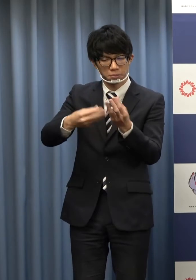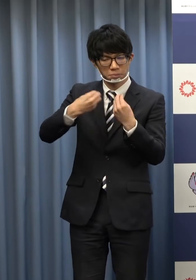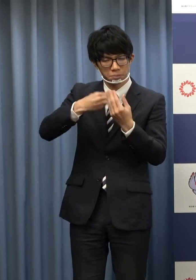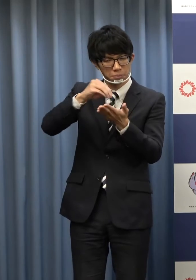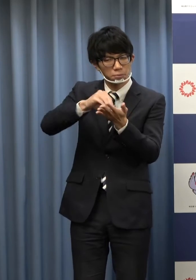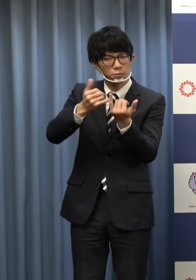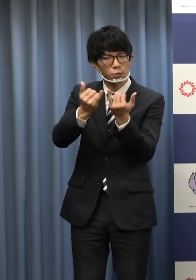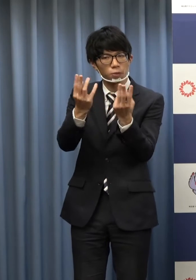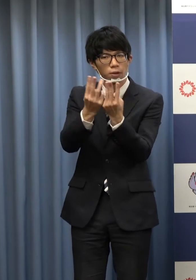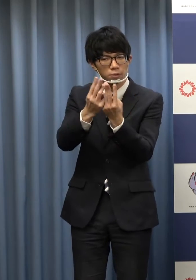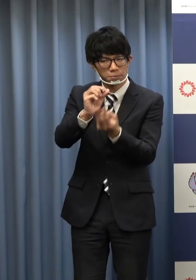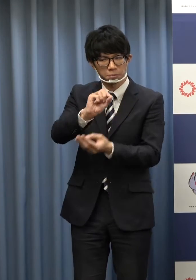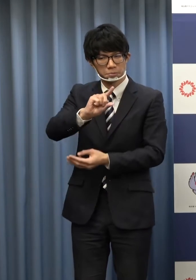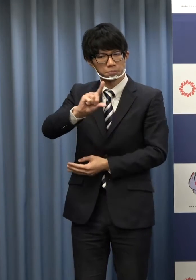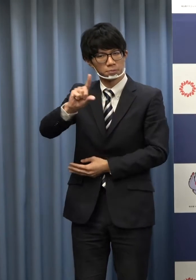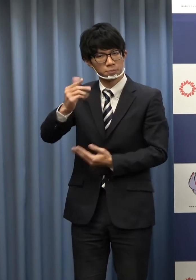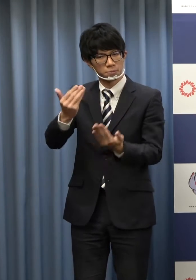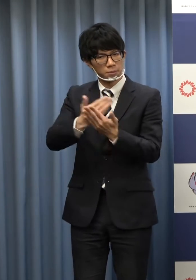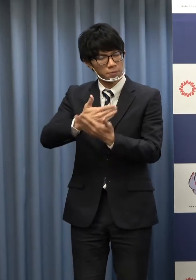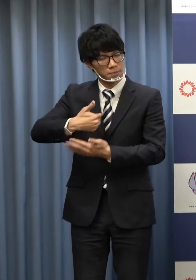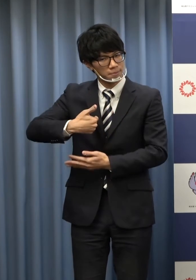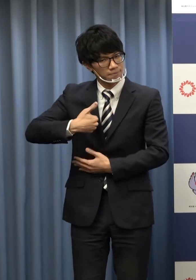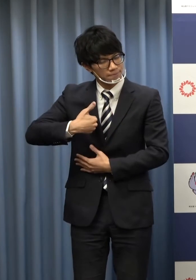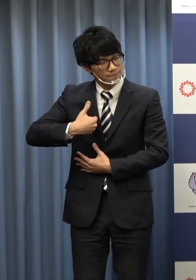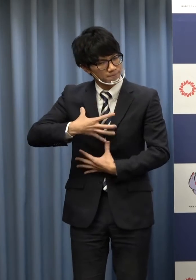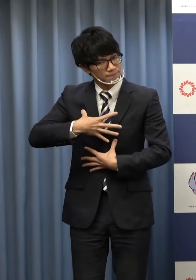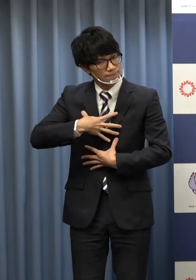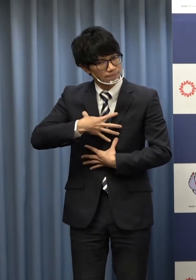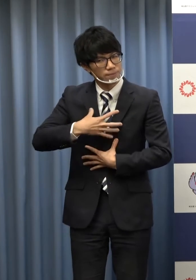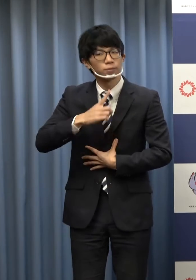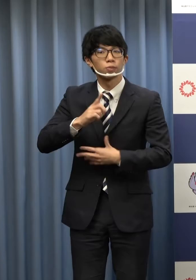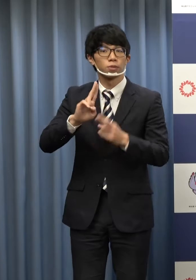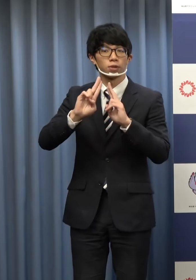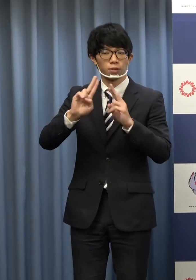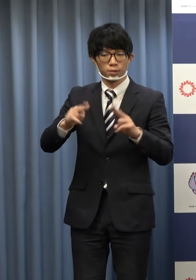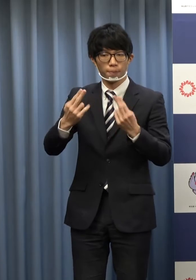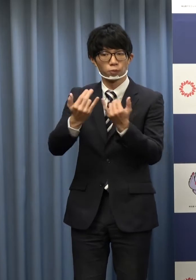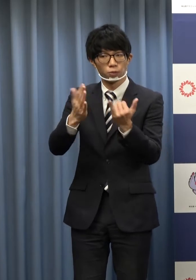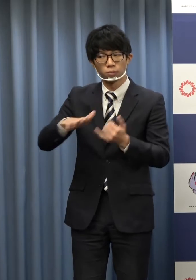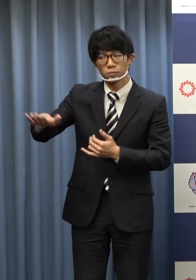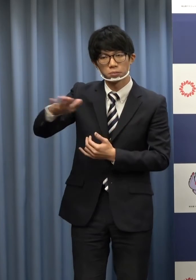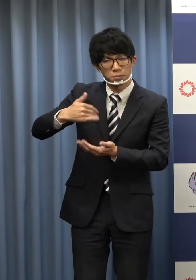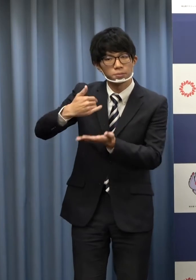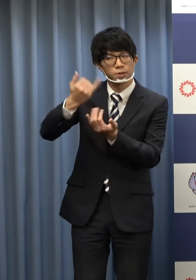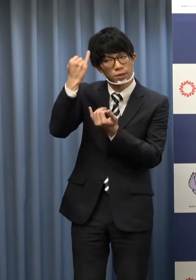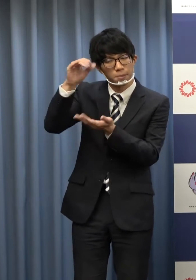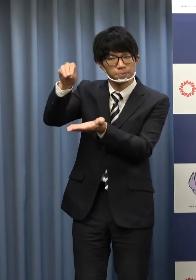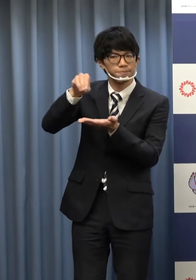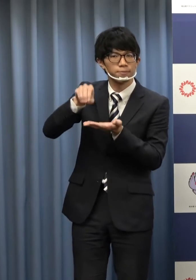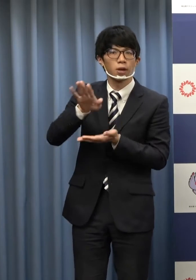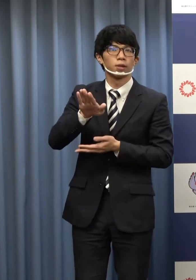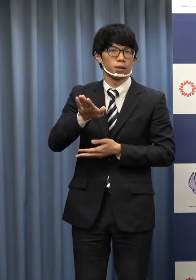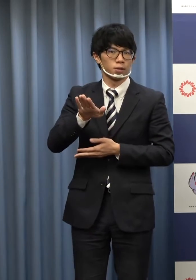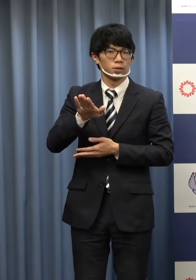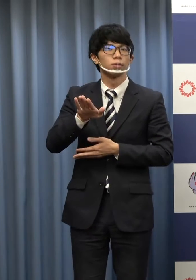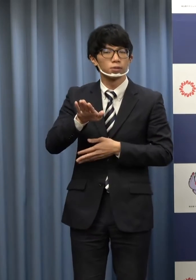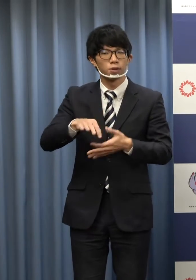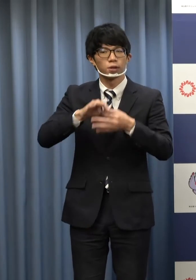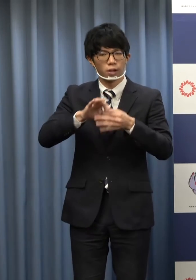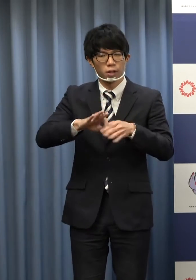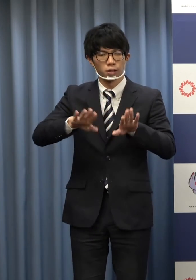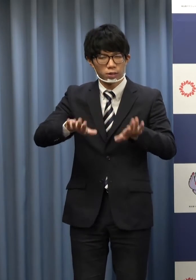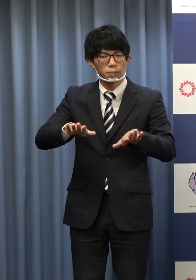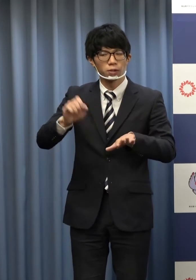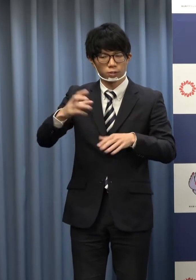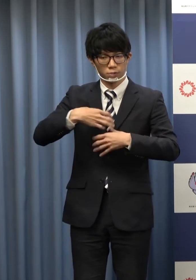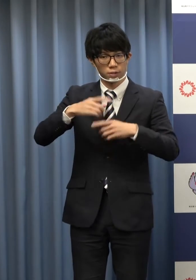ただきたい、こういった意見、専門家の意見が ほとんどというか、すぐに解除するべきとおっしゃった方はちなみにお一人